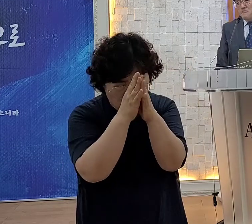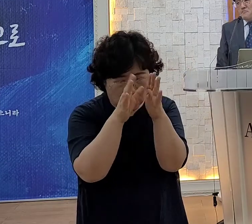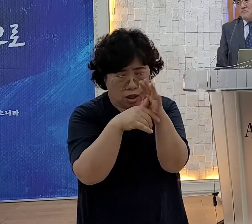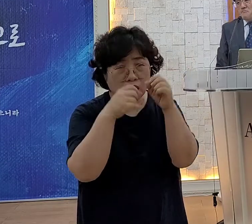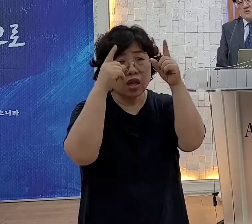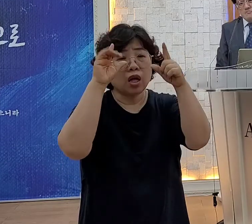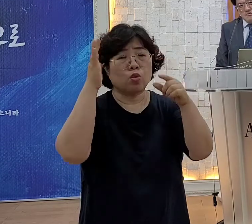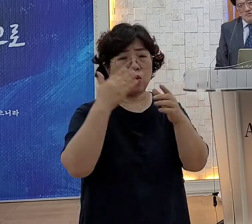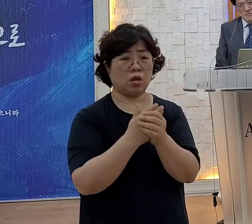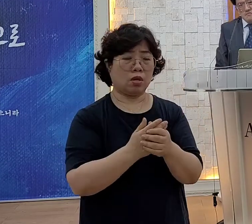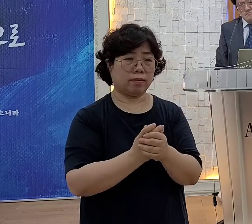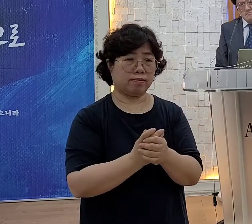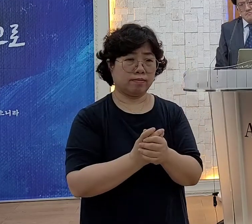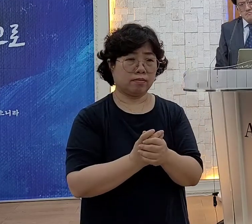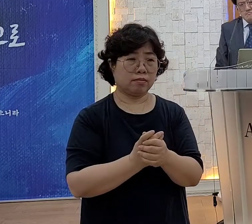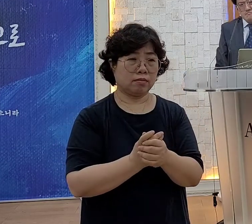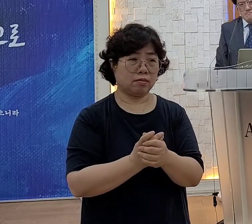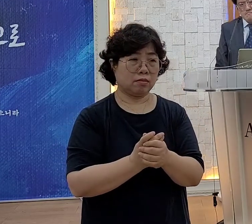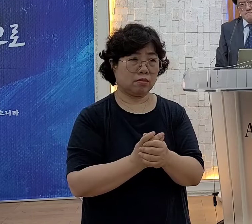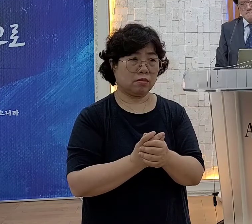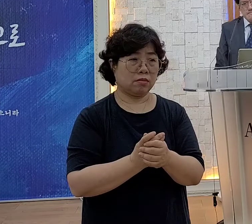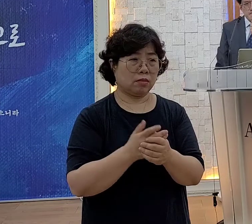거예요. 문제가 뭔지.